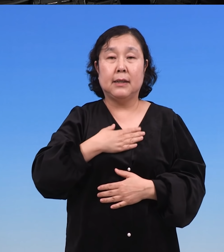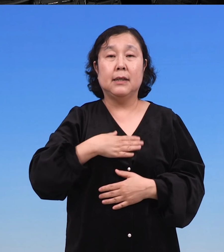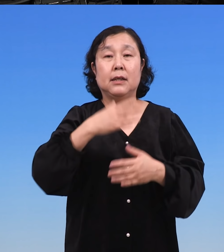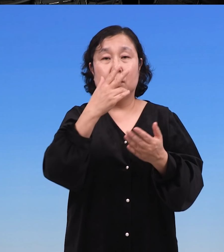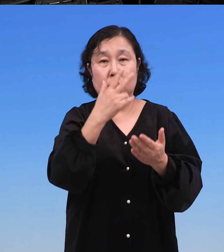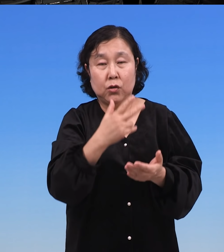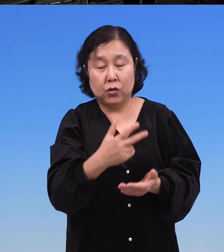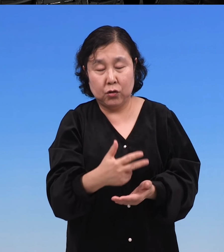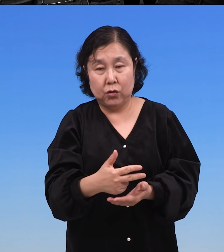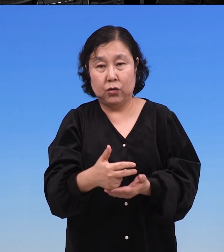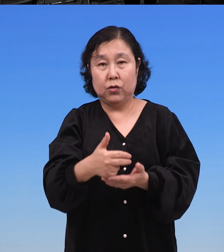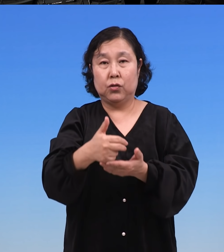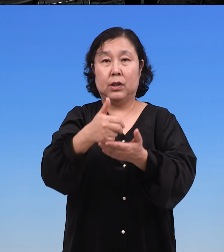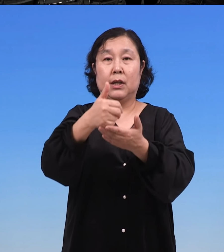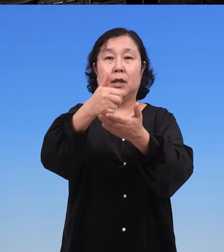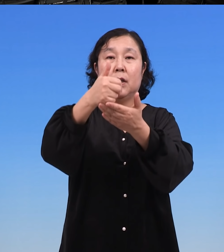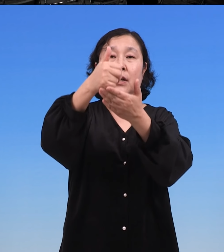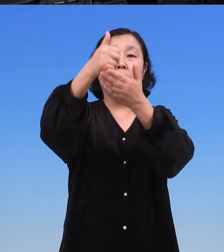아시는 주님,